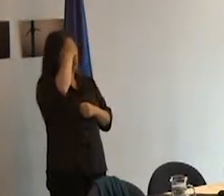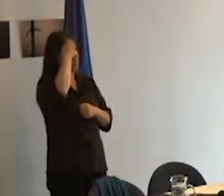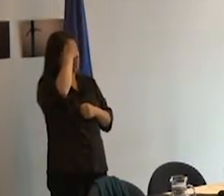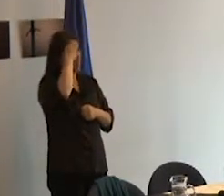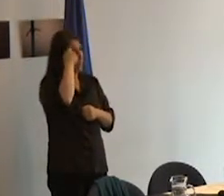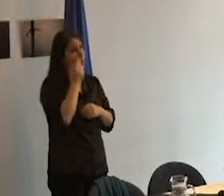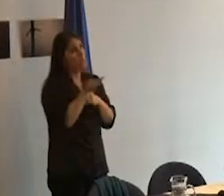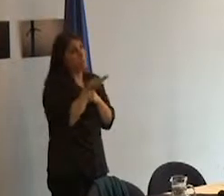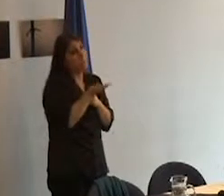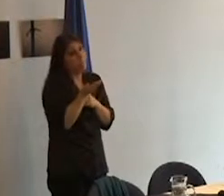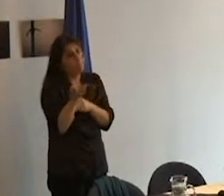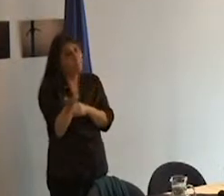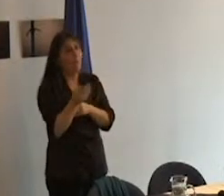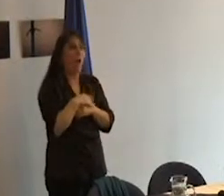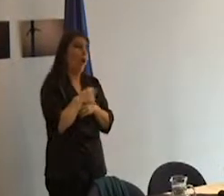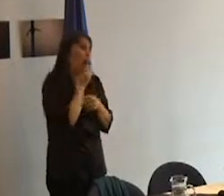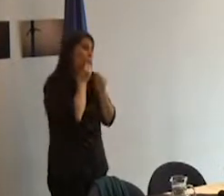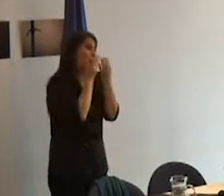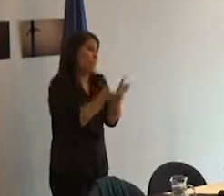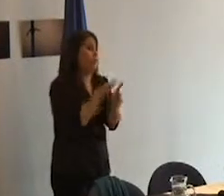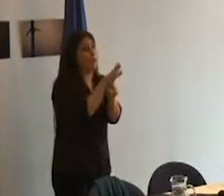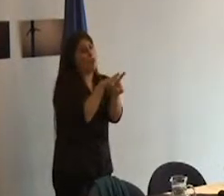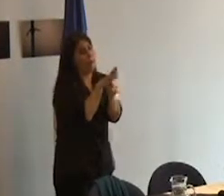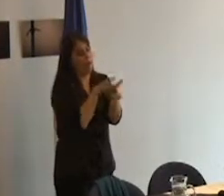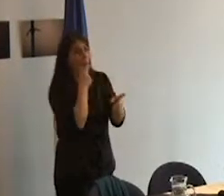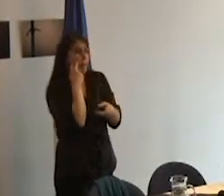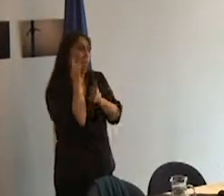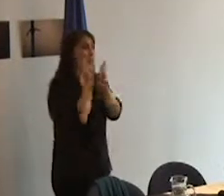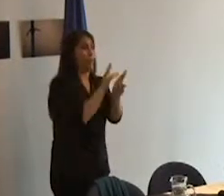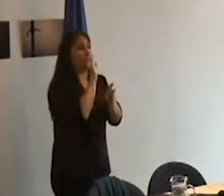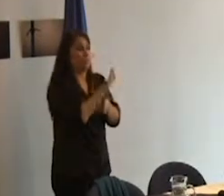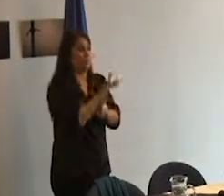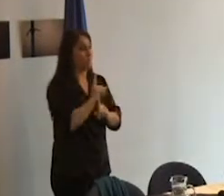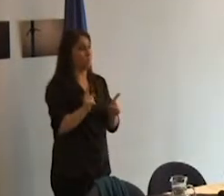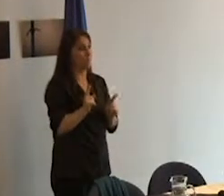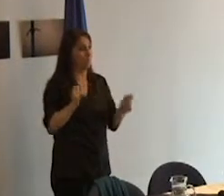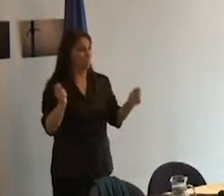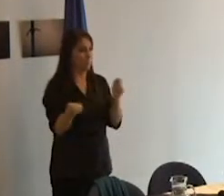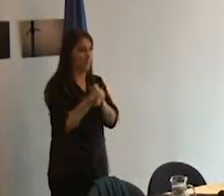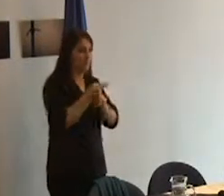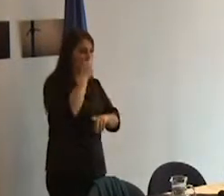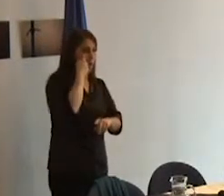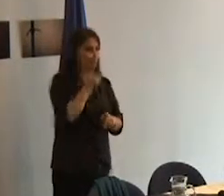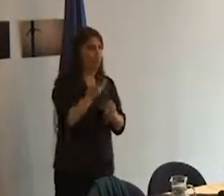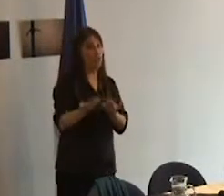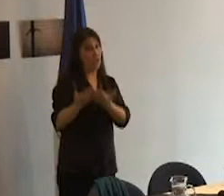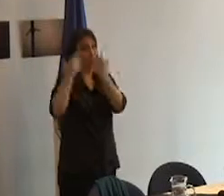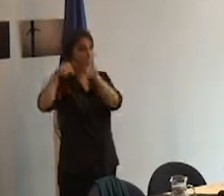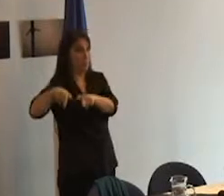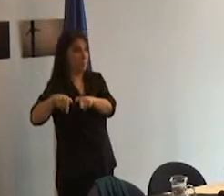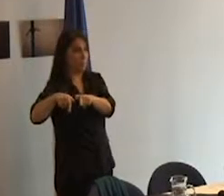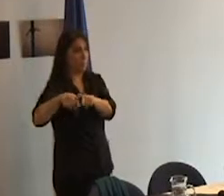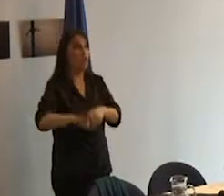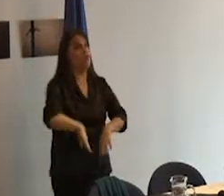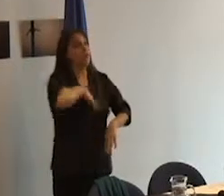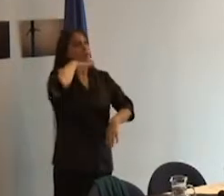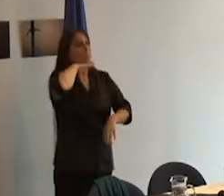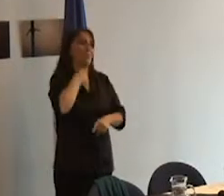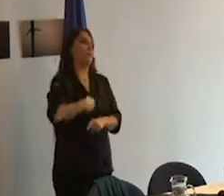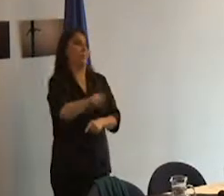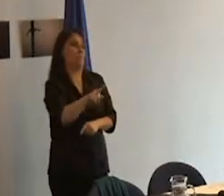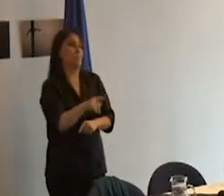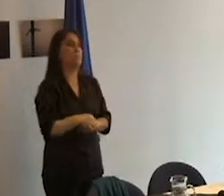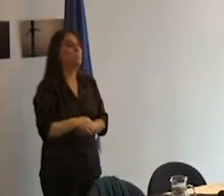la caridad, la bondad, la atención y el reconocimiento, que son válidos pero nunca suficientes.